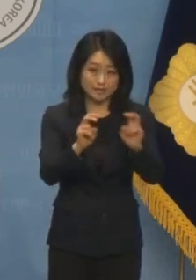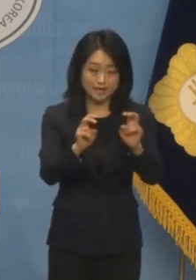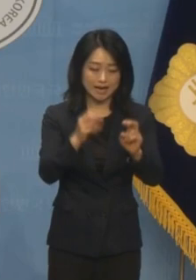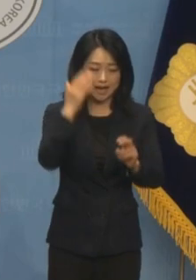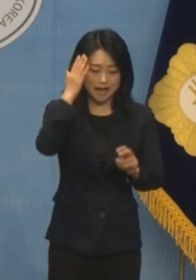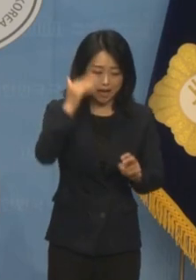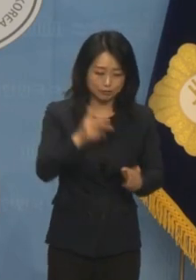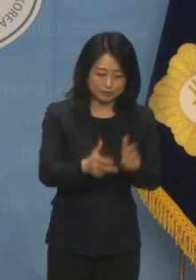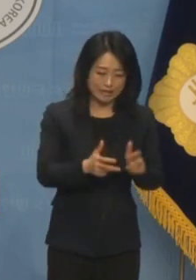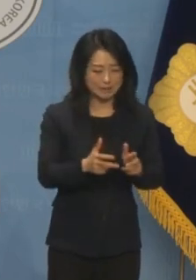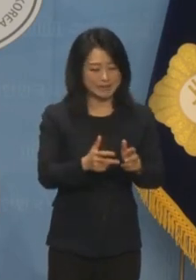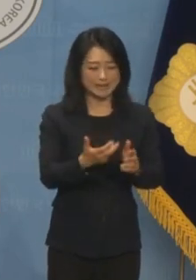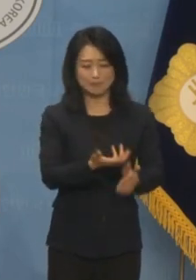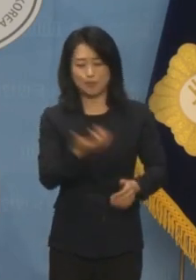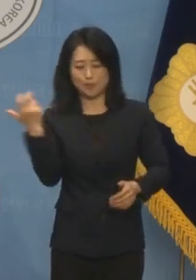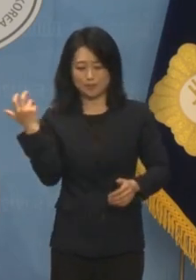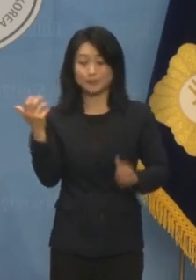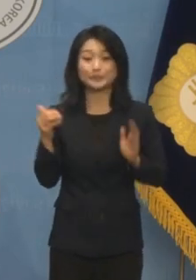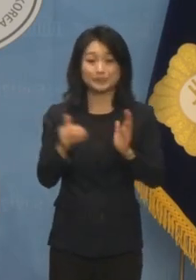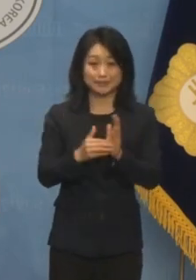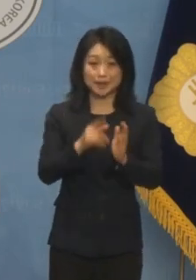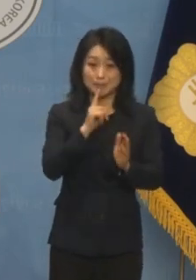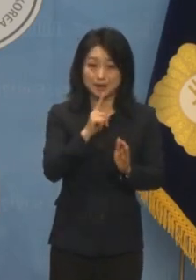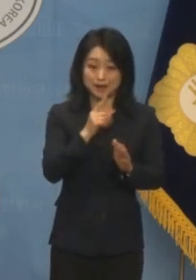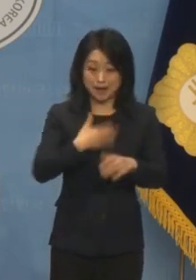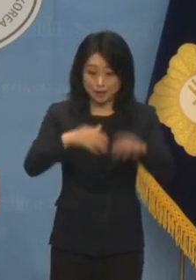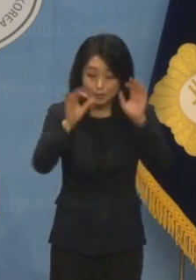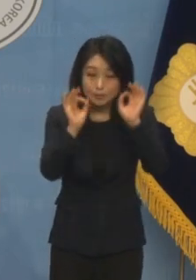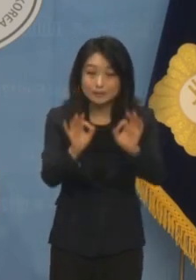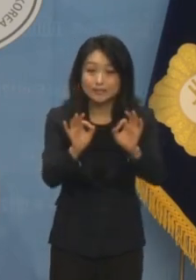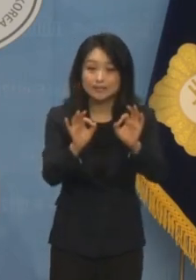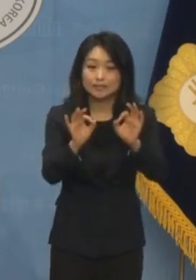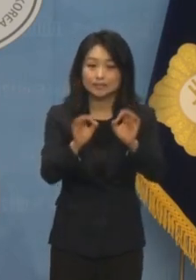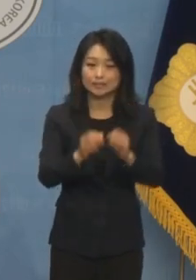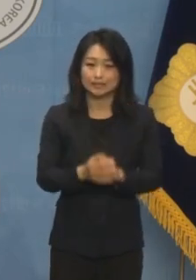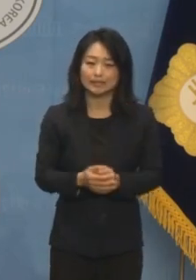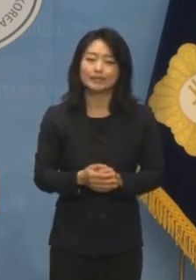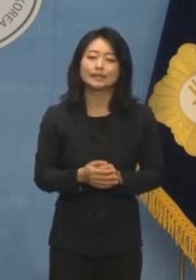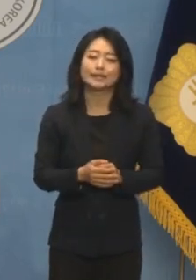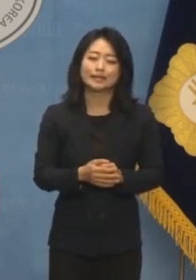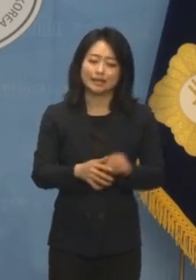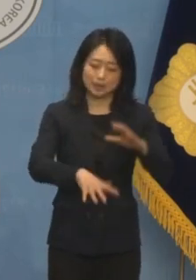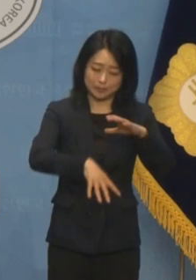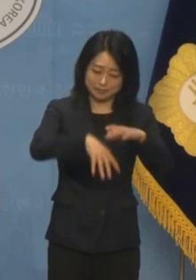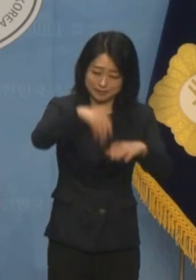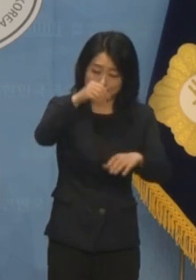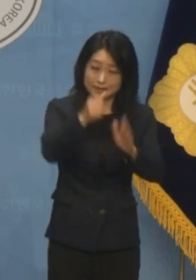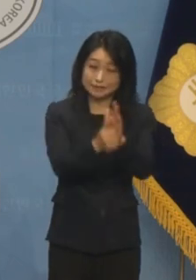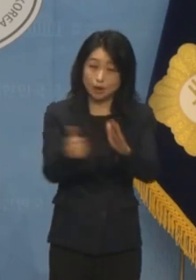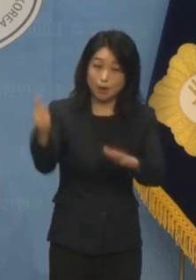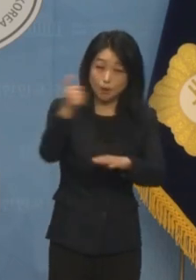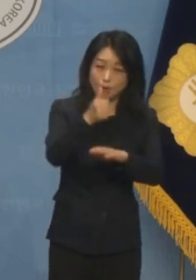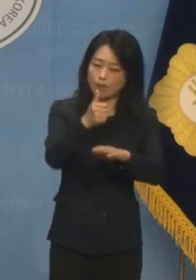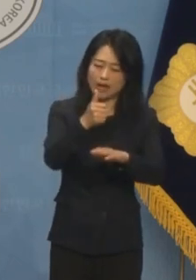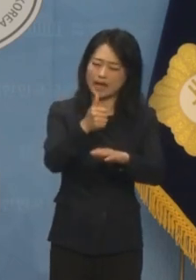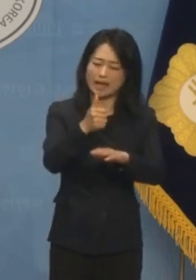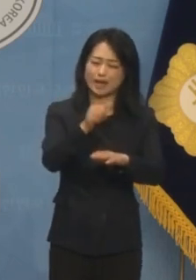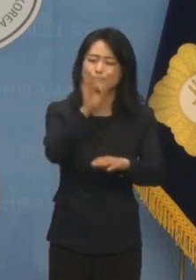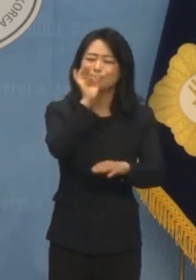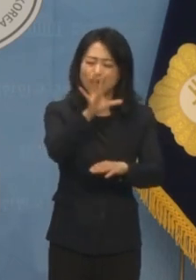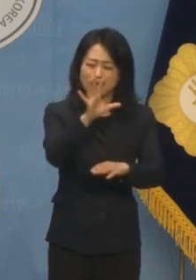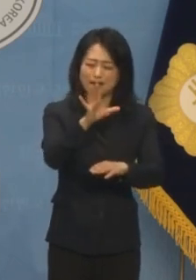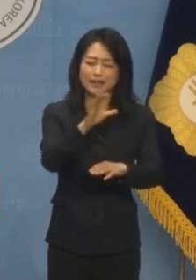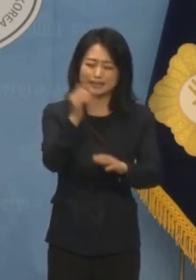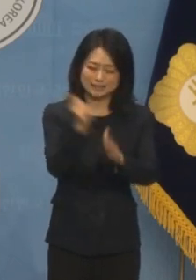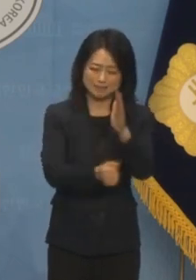철수했다고 밝혔습니다. 하지만 언론이 입수한 보고서에는 하이 리스크, 즉 사업성 부족한 위험